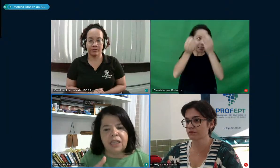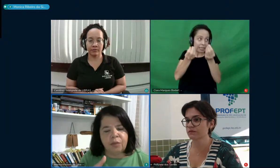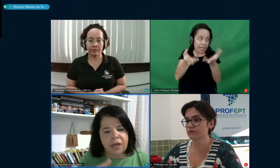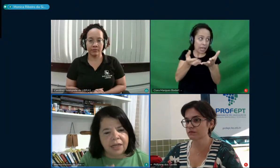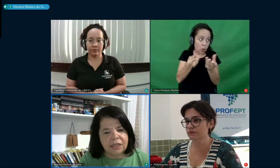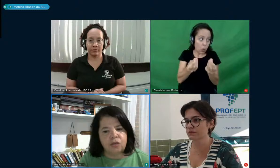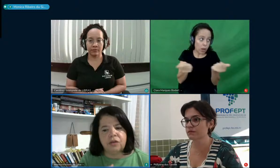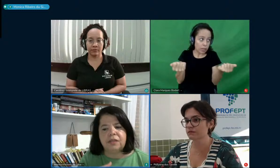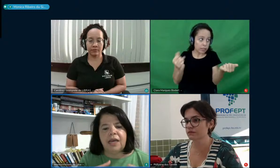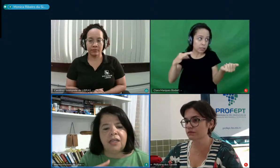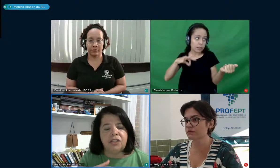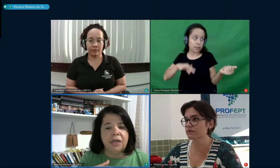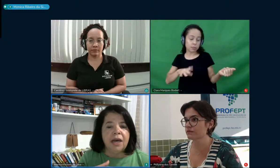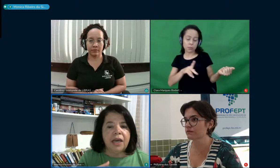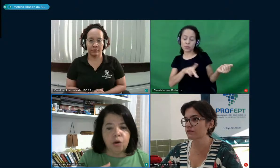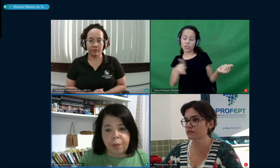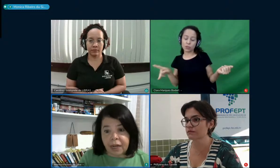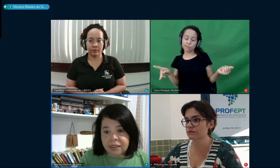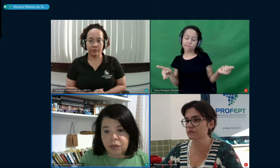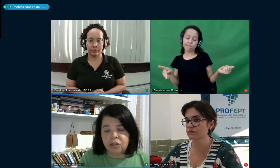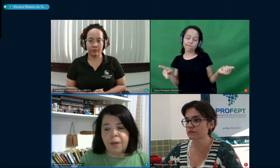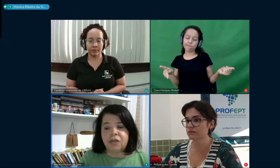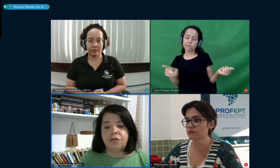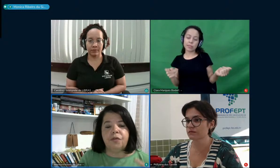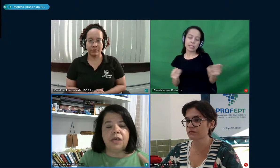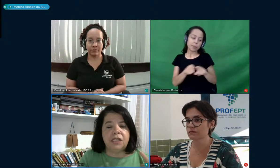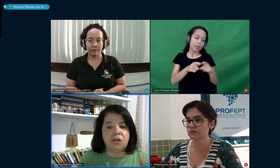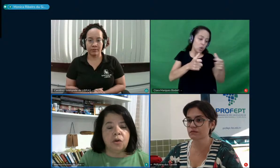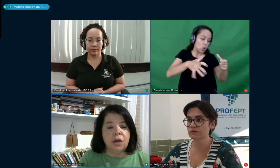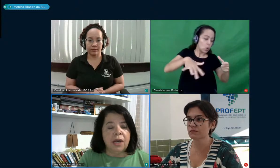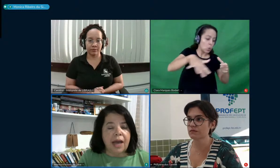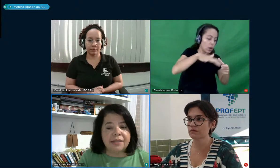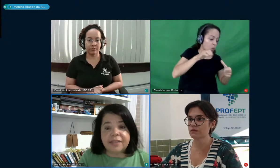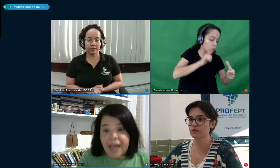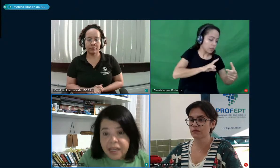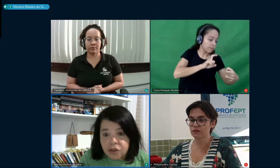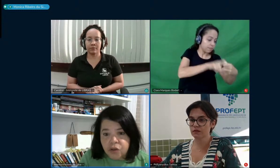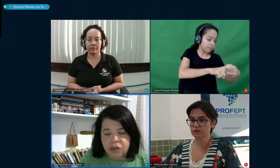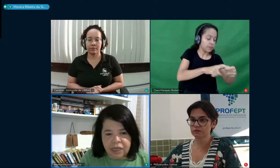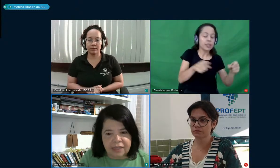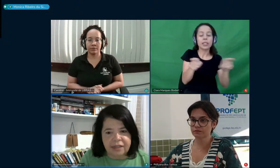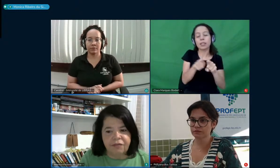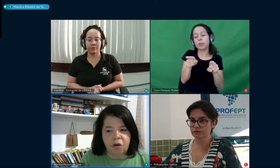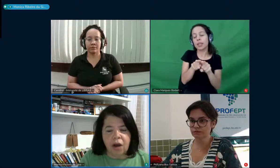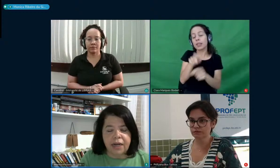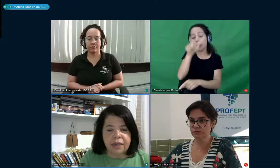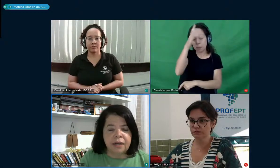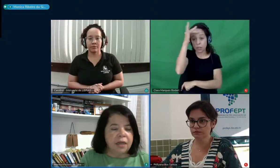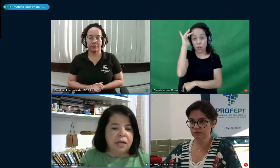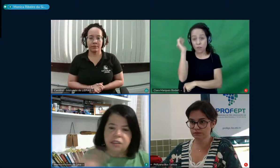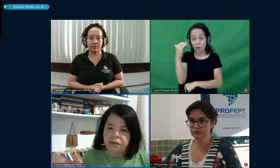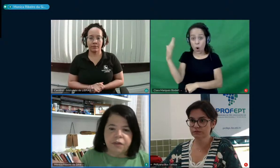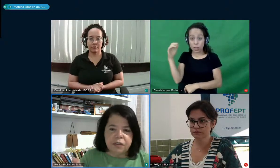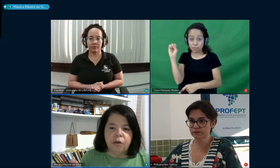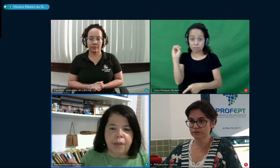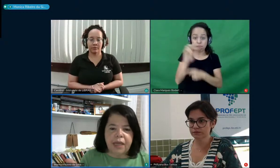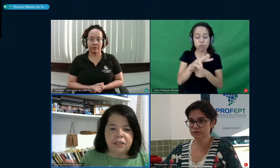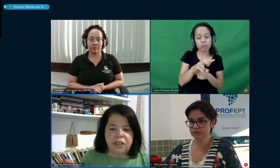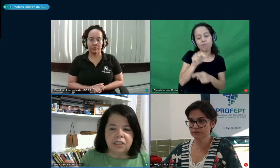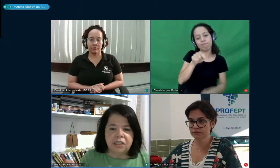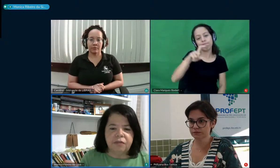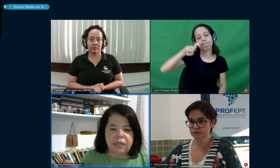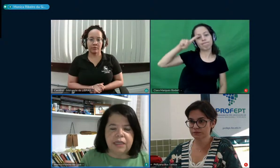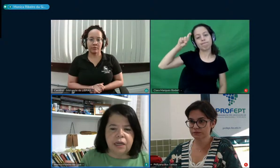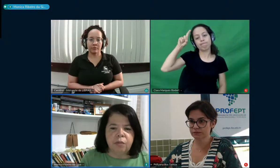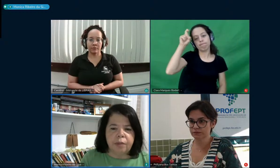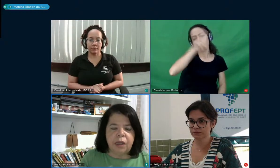qualidade, remuneração docente, recuperação do espaço físico, acesso de quem está fora, dificilmente a